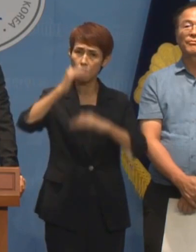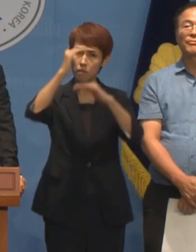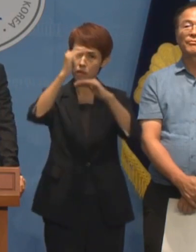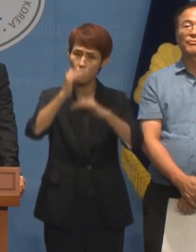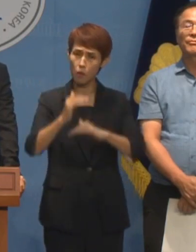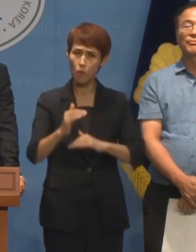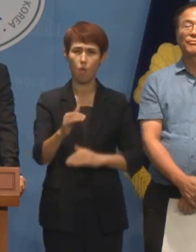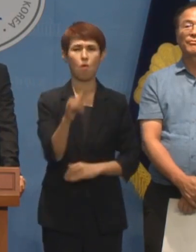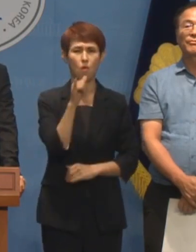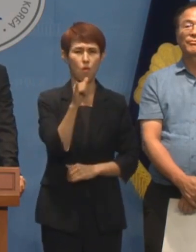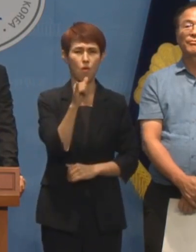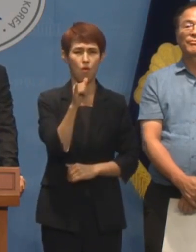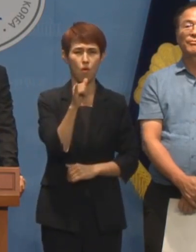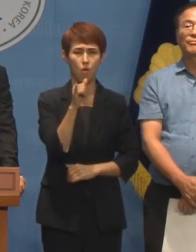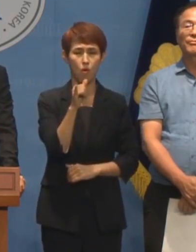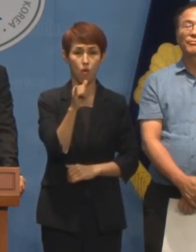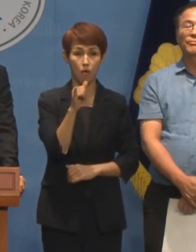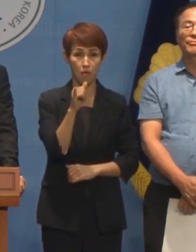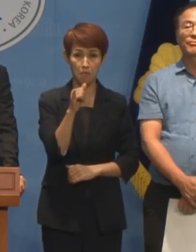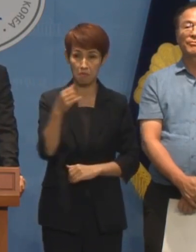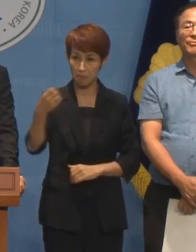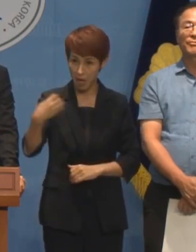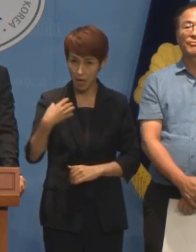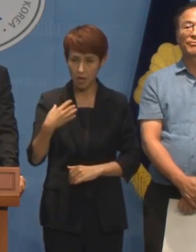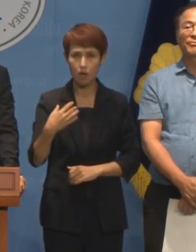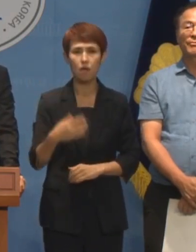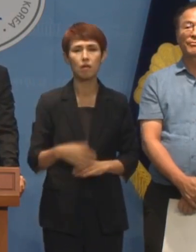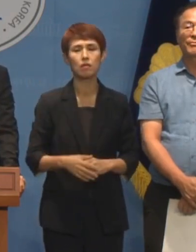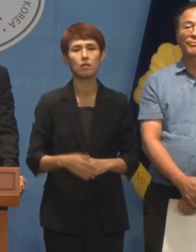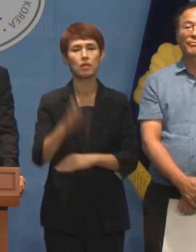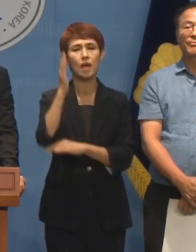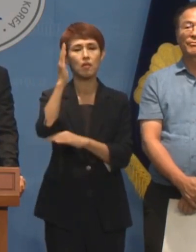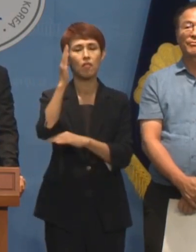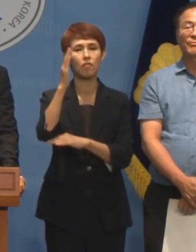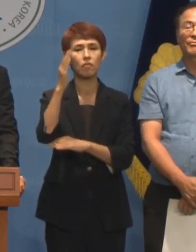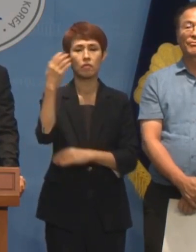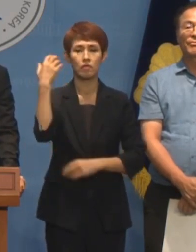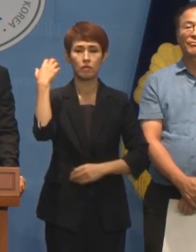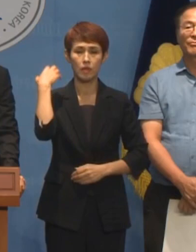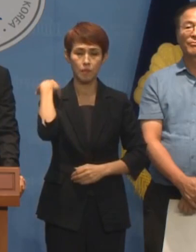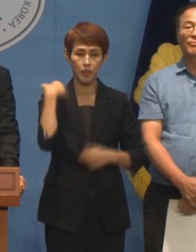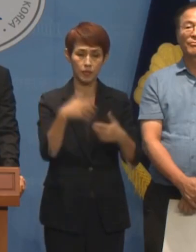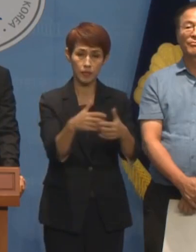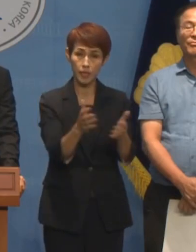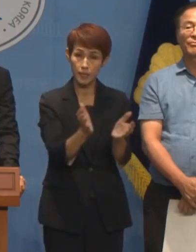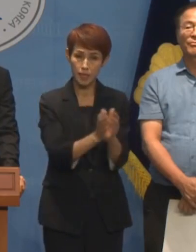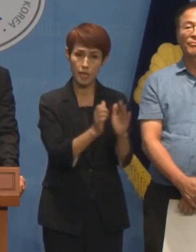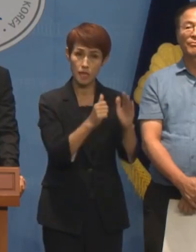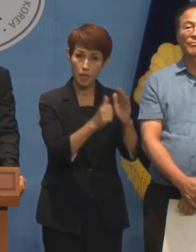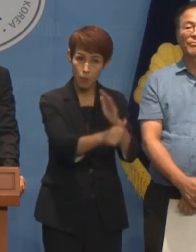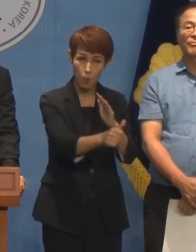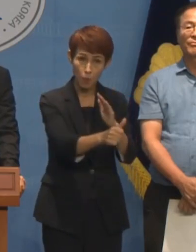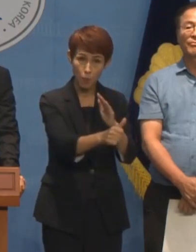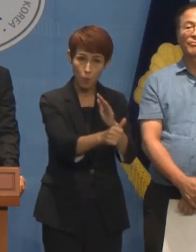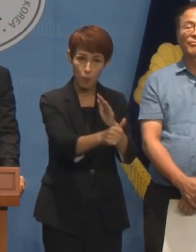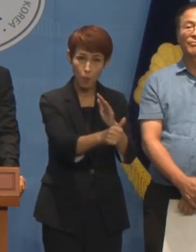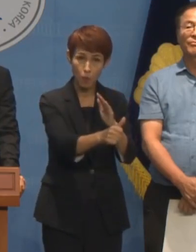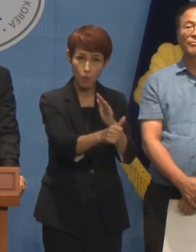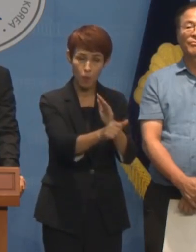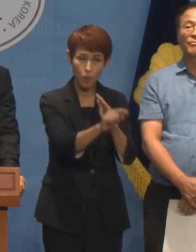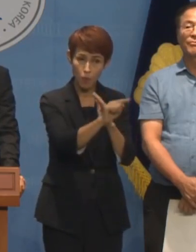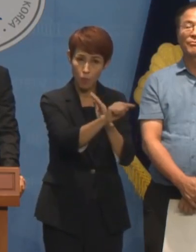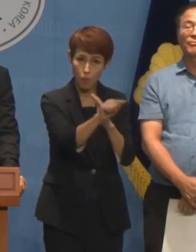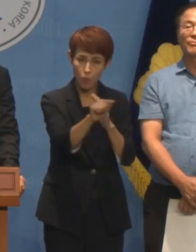있었다는 이유로 양평 여주 지역 시국 강연회 주최 단체들의 대표들을